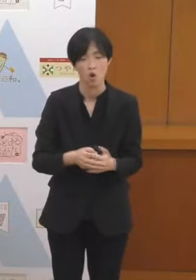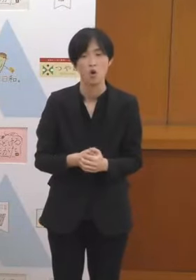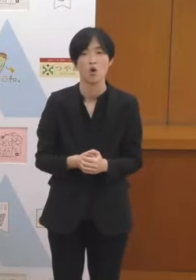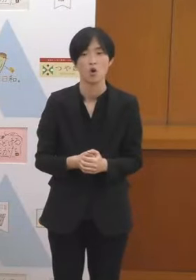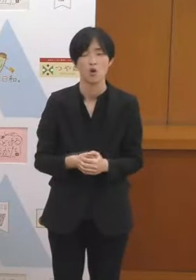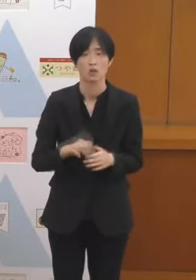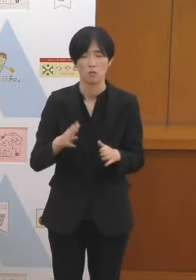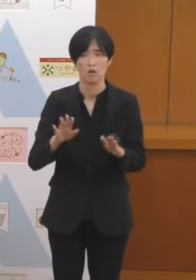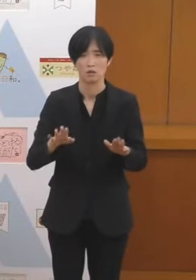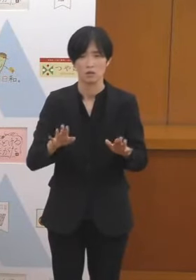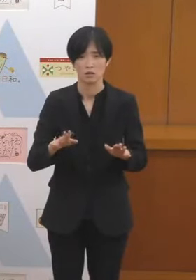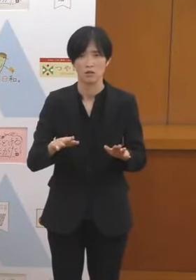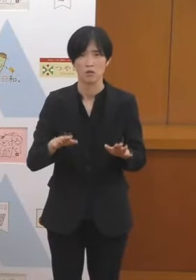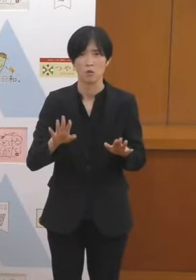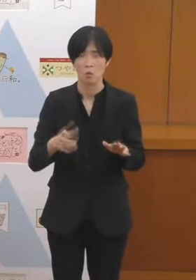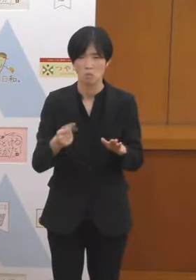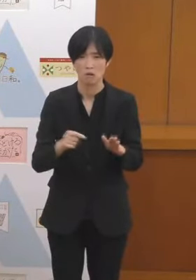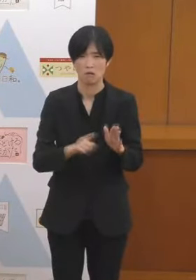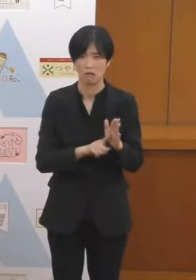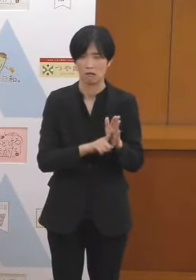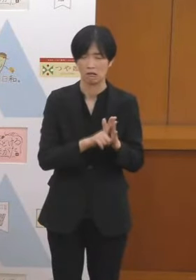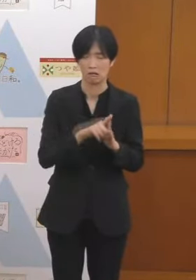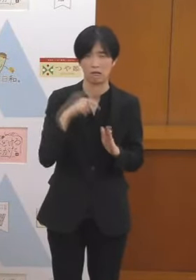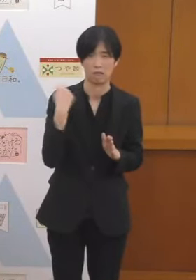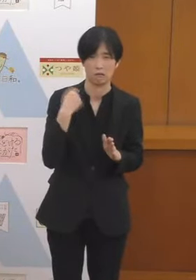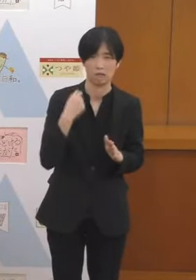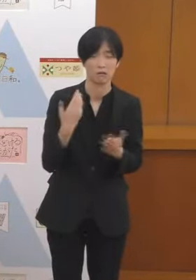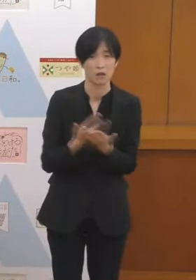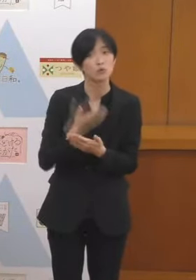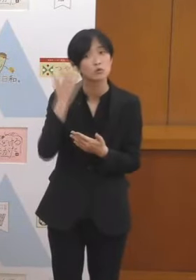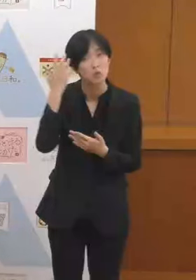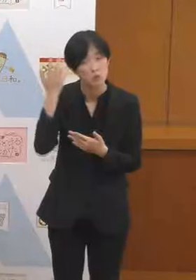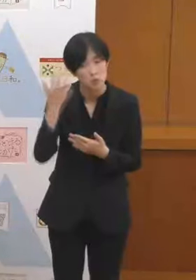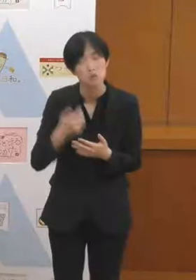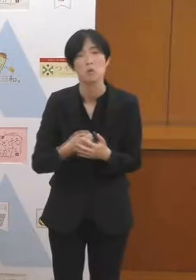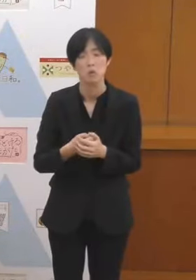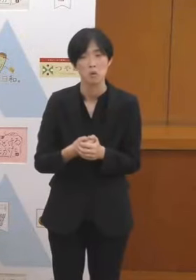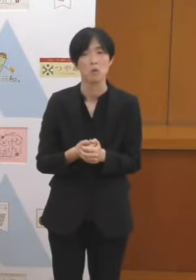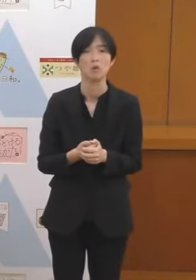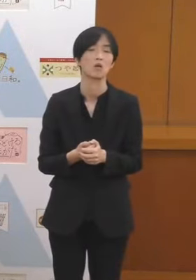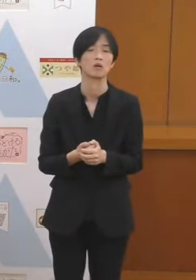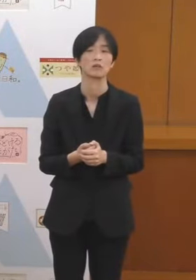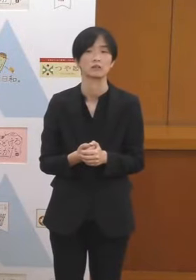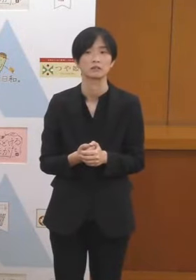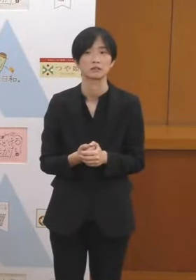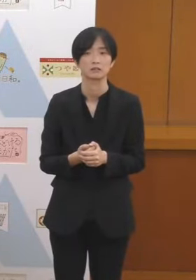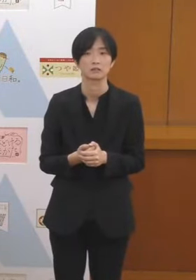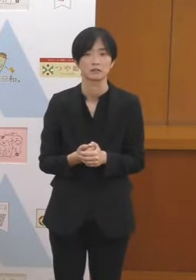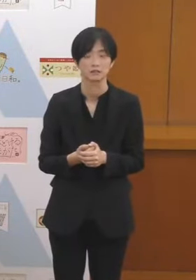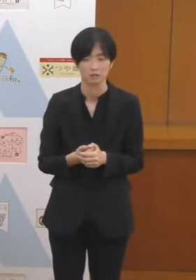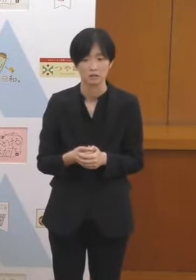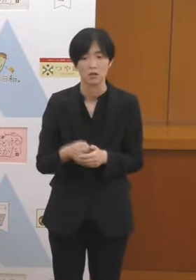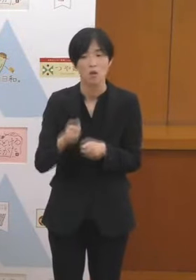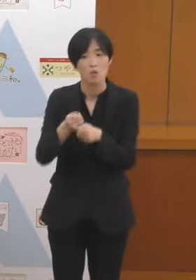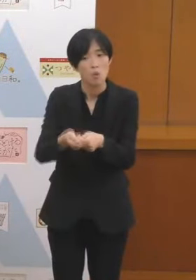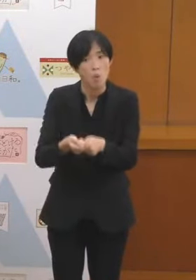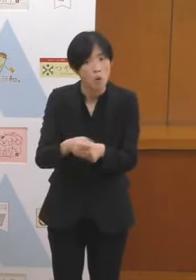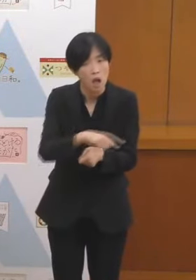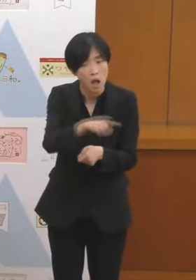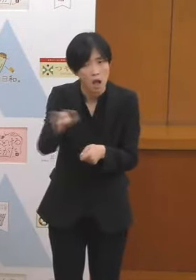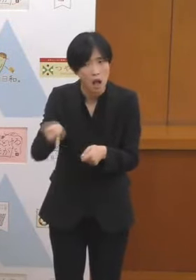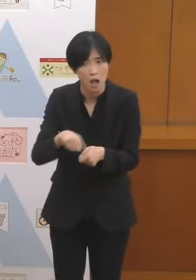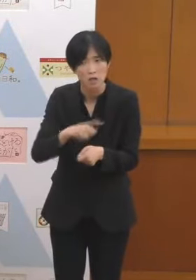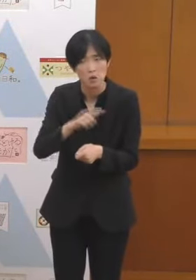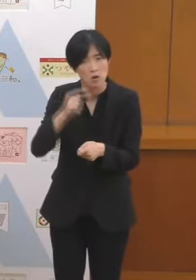も30°近い気温になるということでまその今年もその暑さが予想される中でま農家さんま既に対策取られ